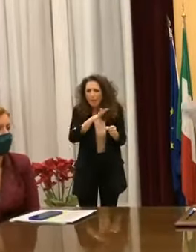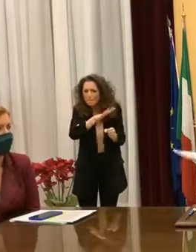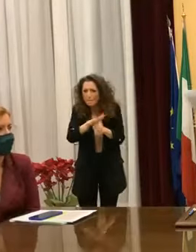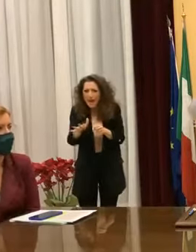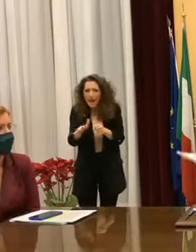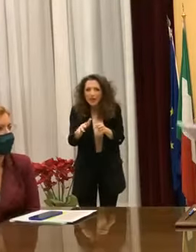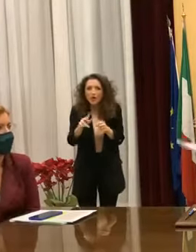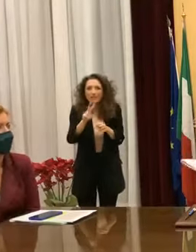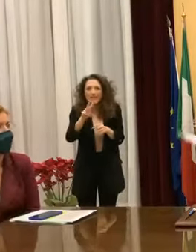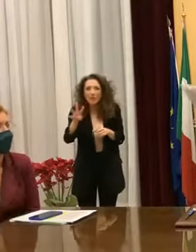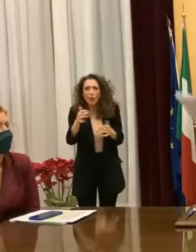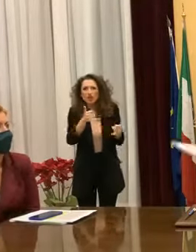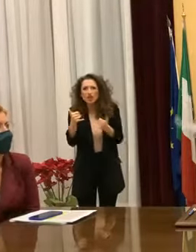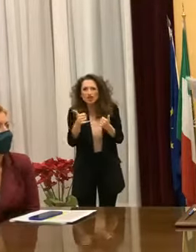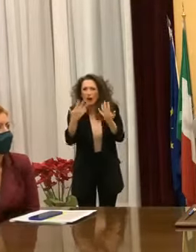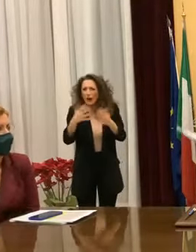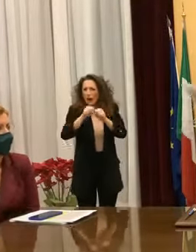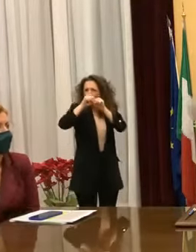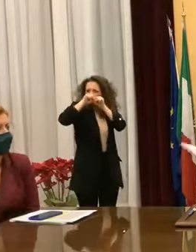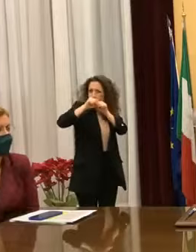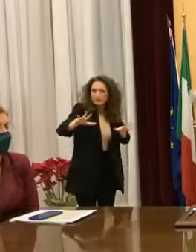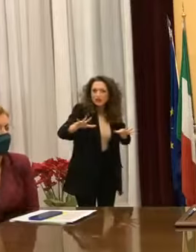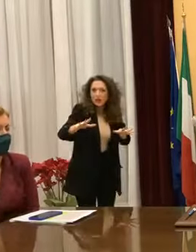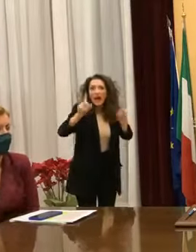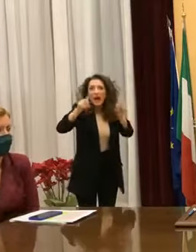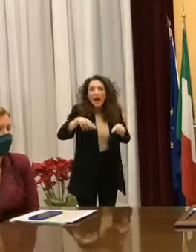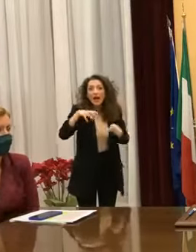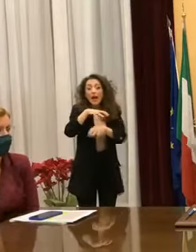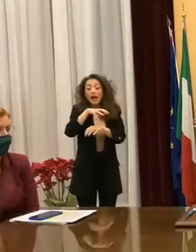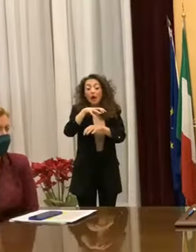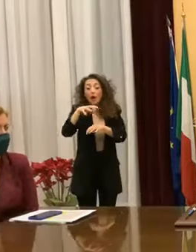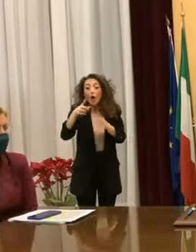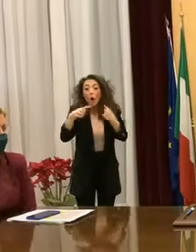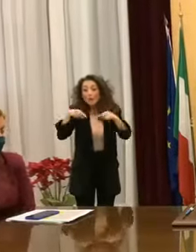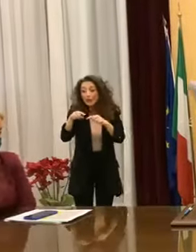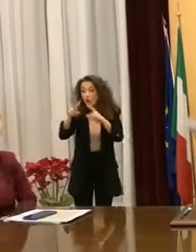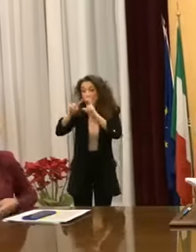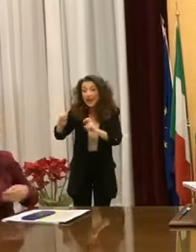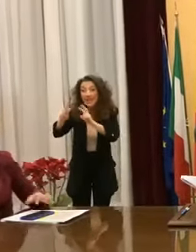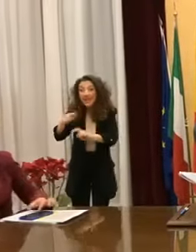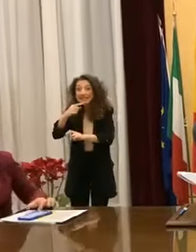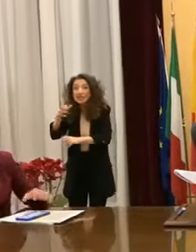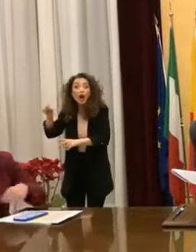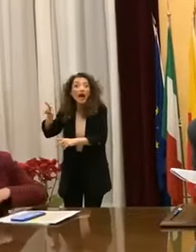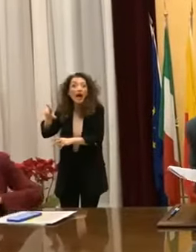di dicembre, e la stessa commissione d'inchiesta dice che l'azienda non è